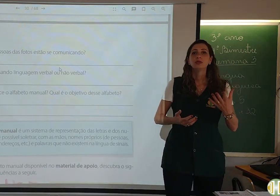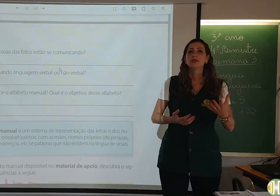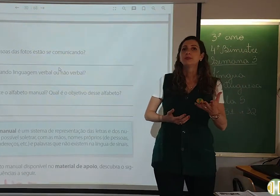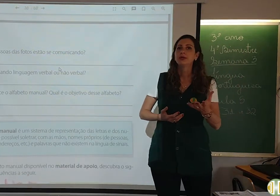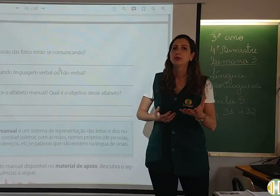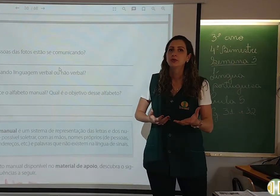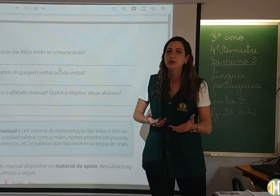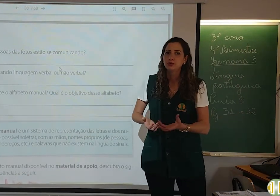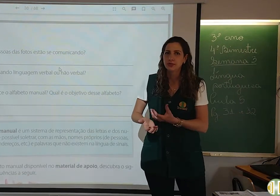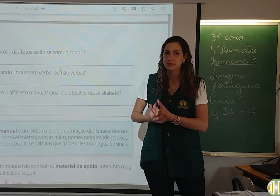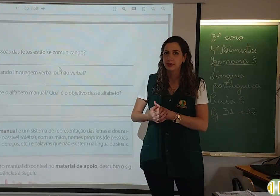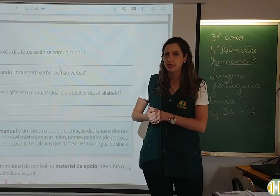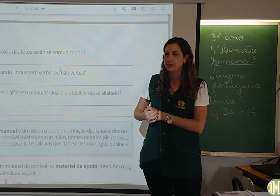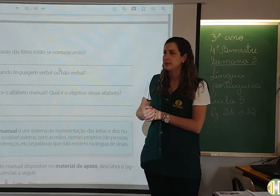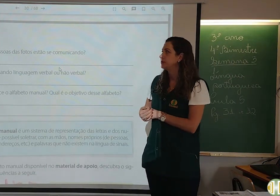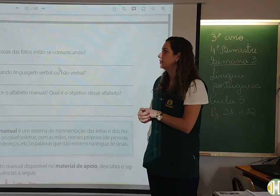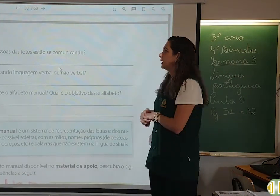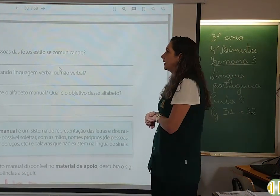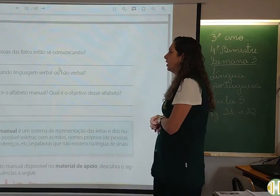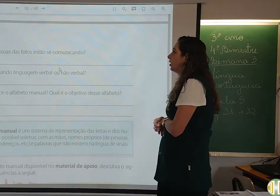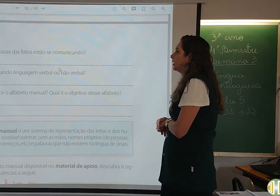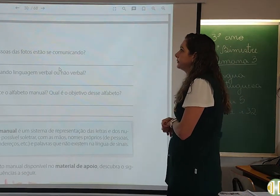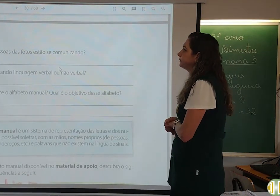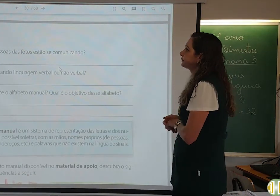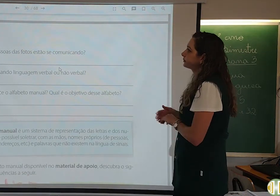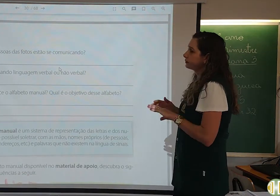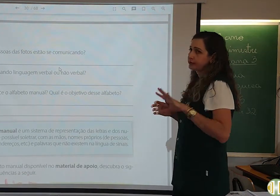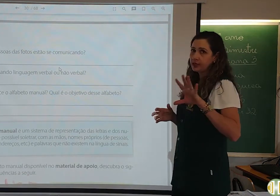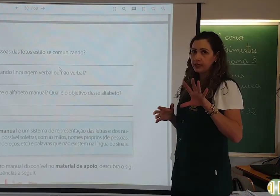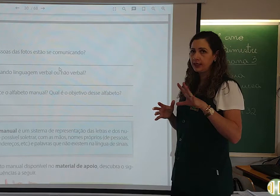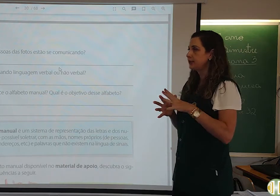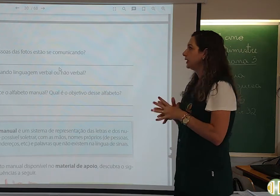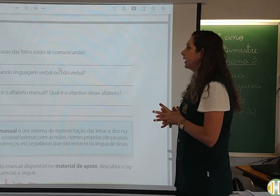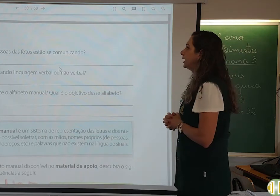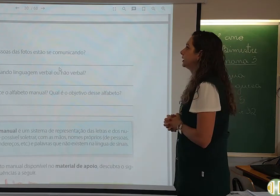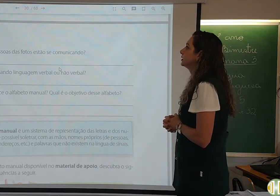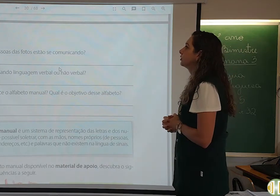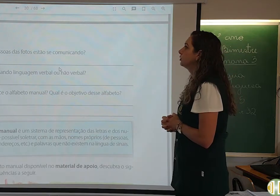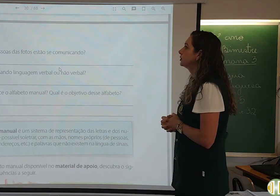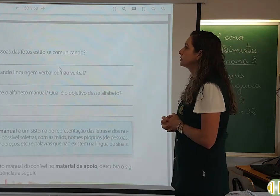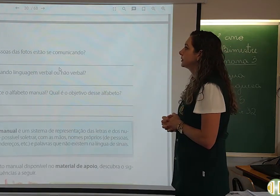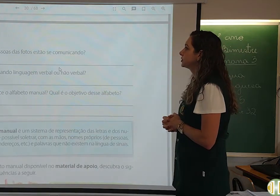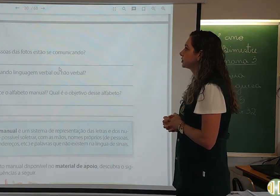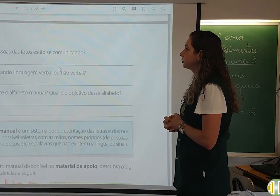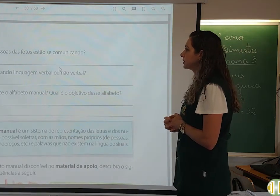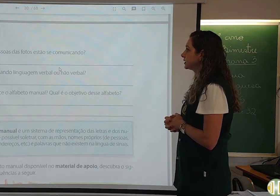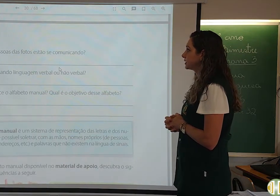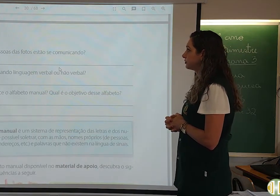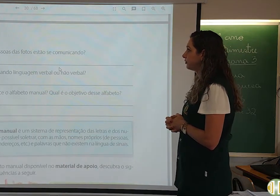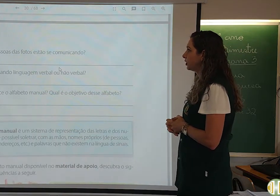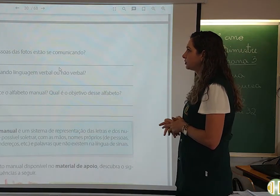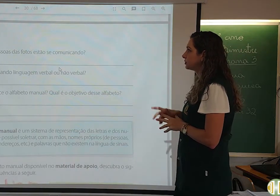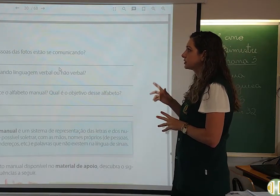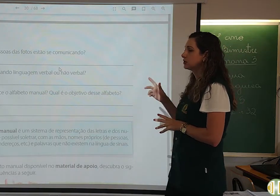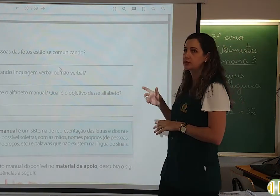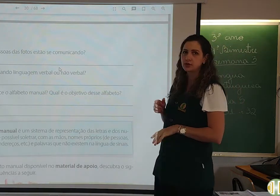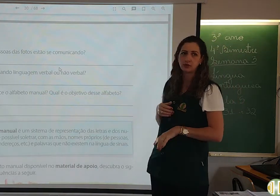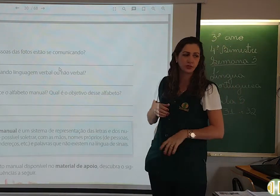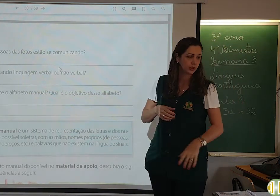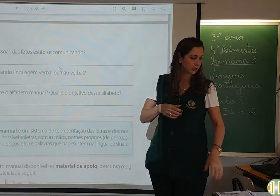algumas perguntas para responder. Olha, letra A. Como as pessoas das fotos estão se